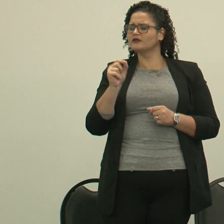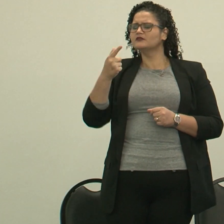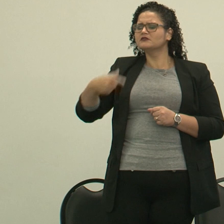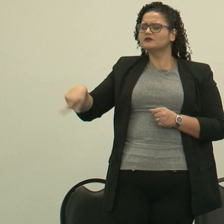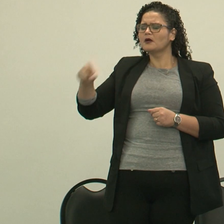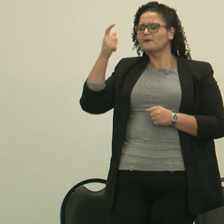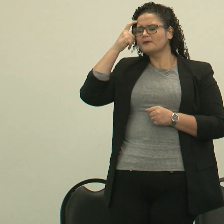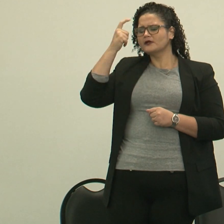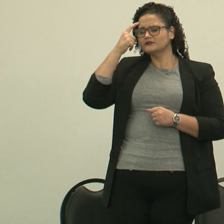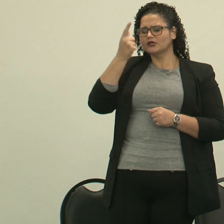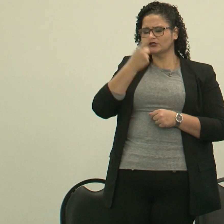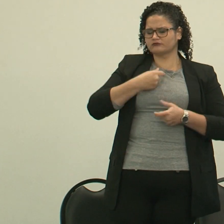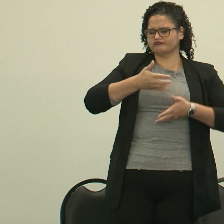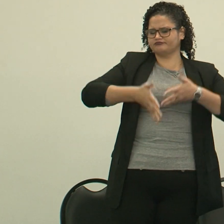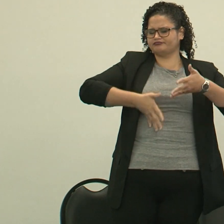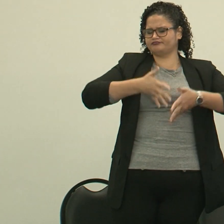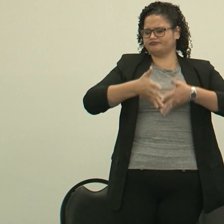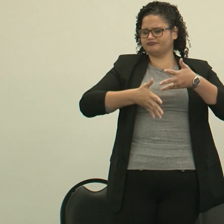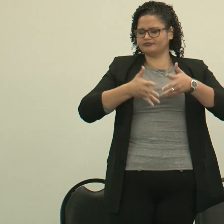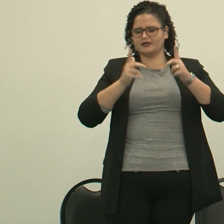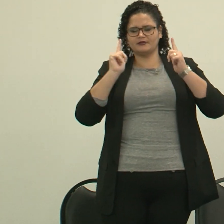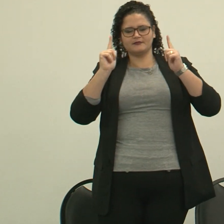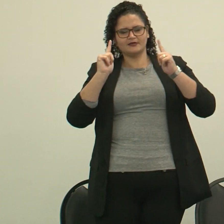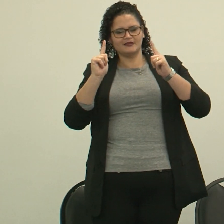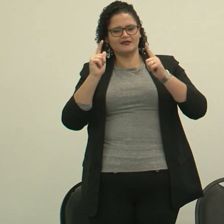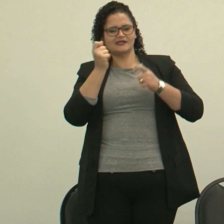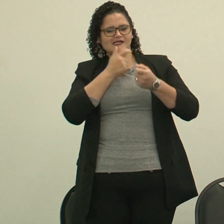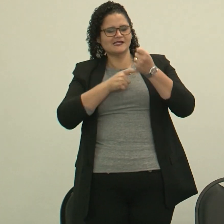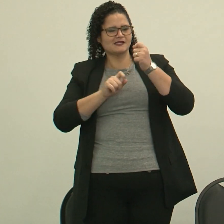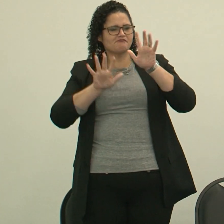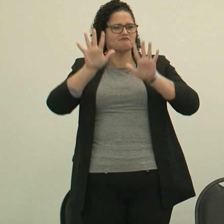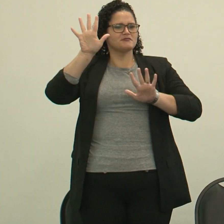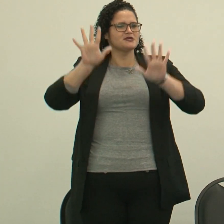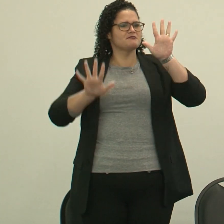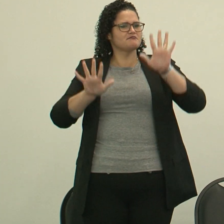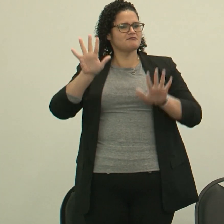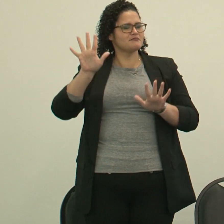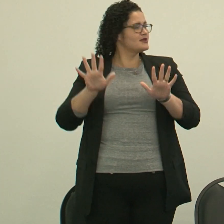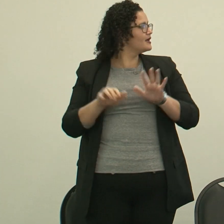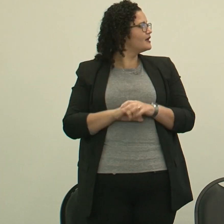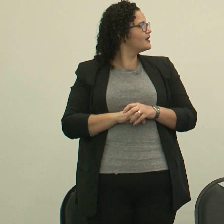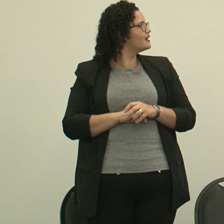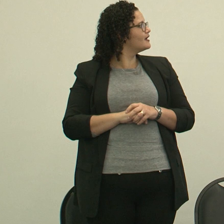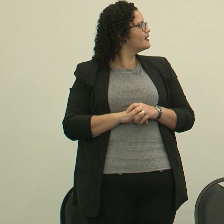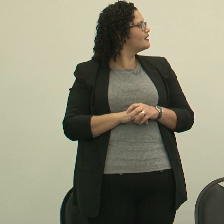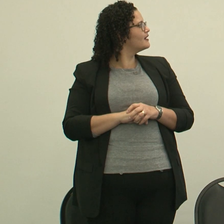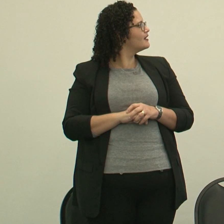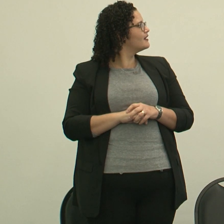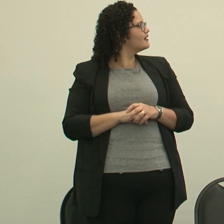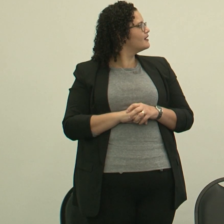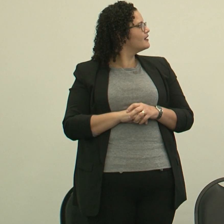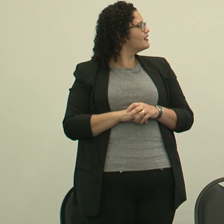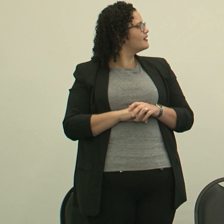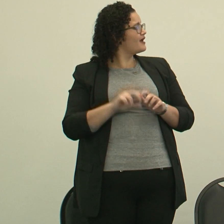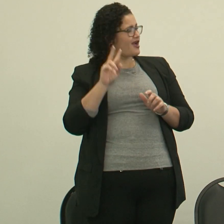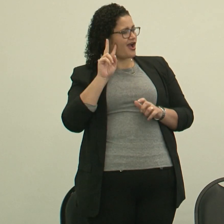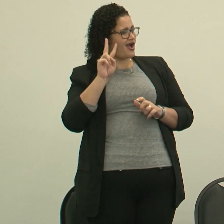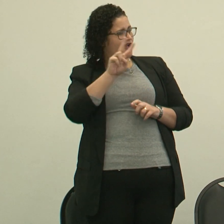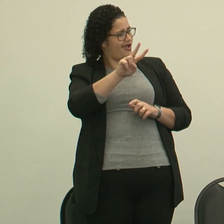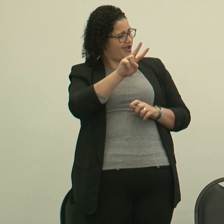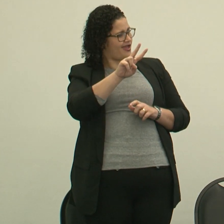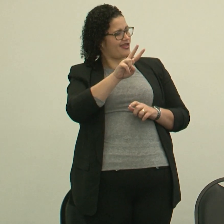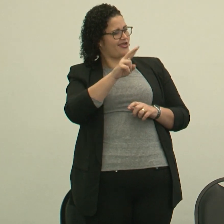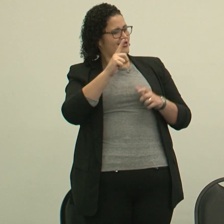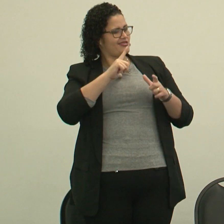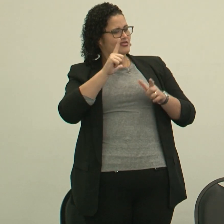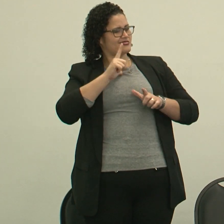pensarem quando nós estamos sinalizando, brincando de charadas, de mímicas? Aí tem uma menininha conversando com a mãe lá na outra mesa. Olha, mãe, eles